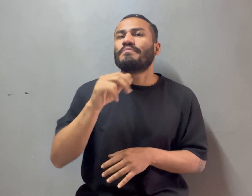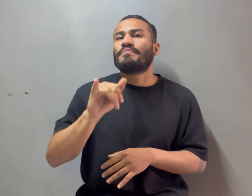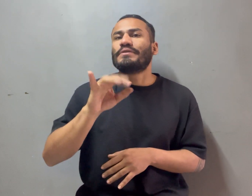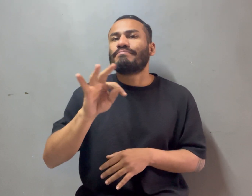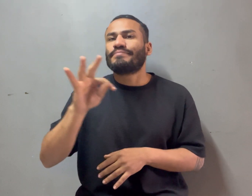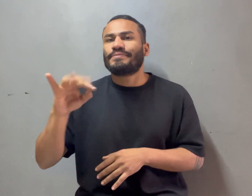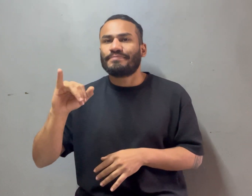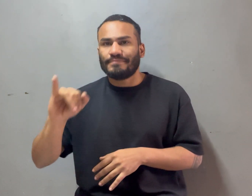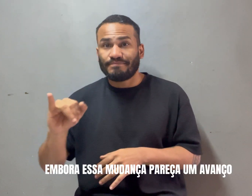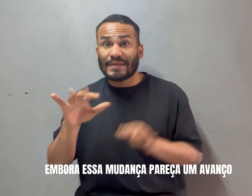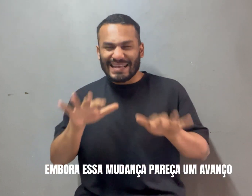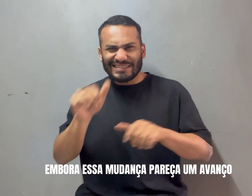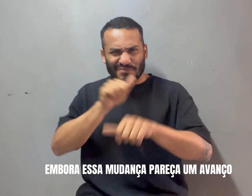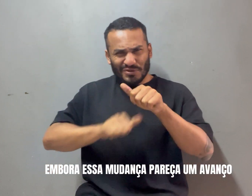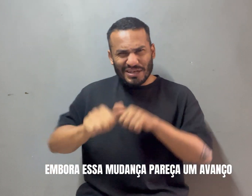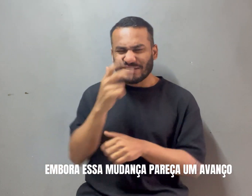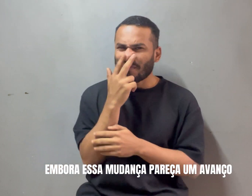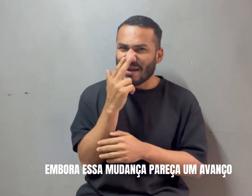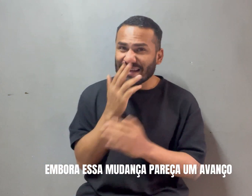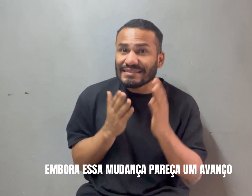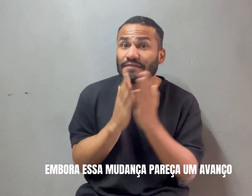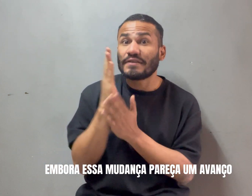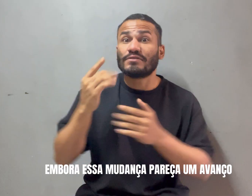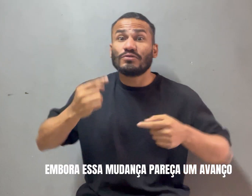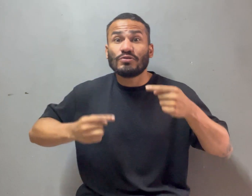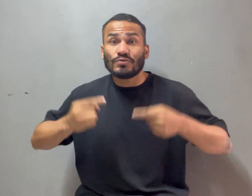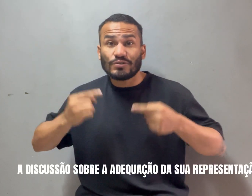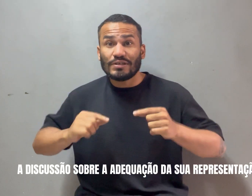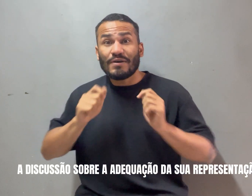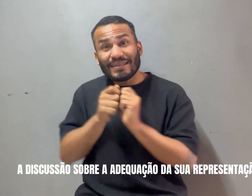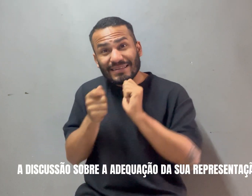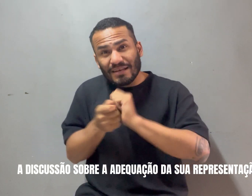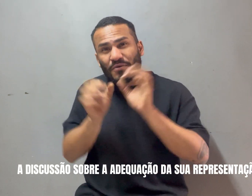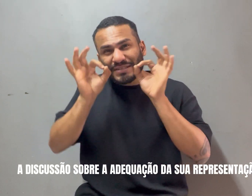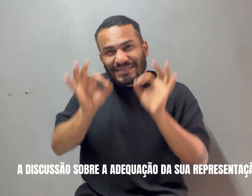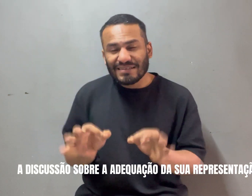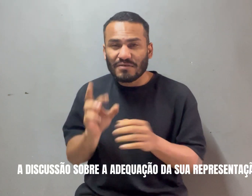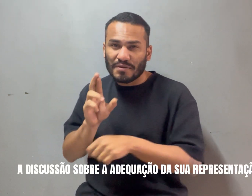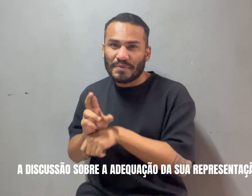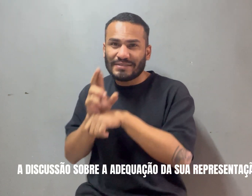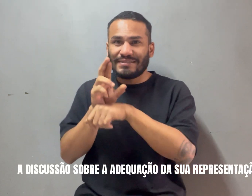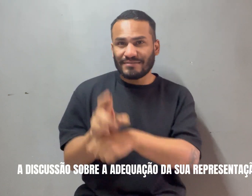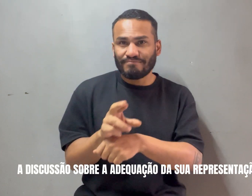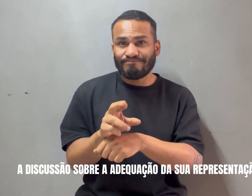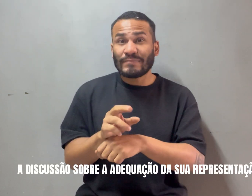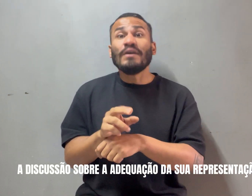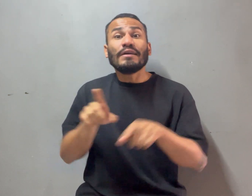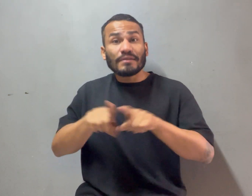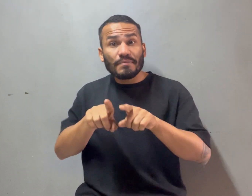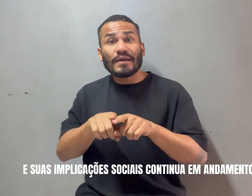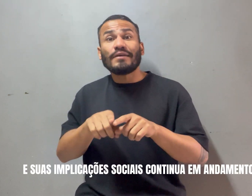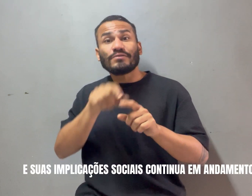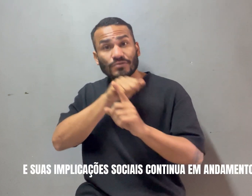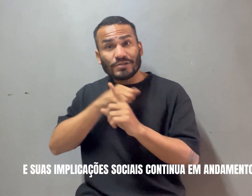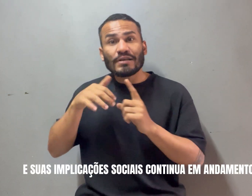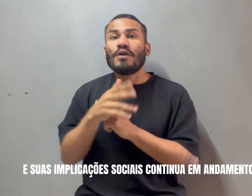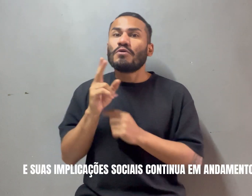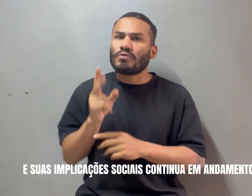2023. Embora essa mudança pareça um avanço, a discussão sobre a adequação da sua representação e suas implicações